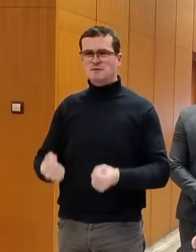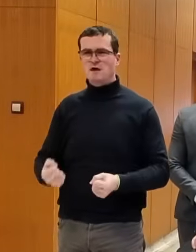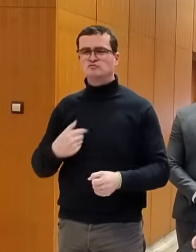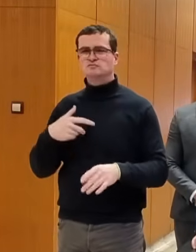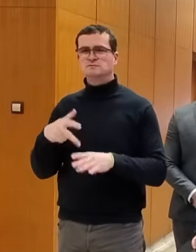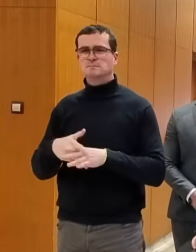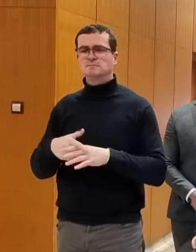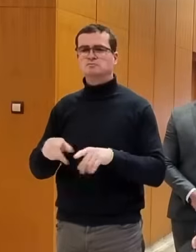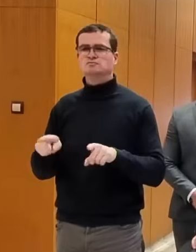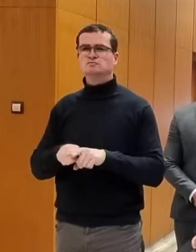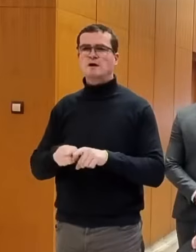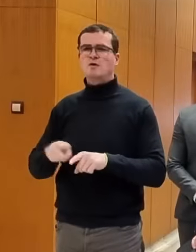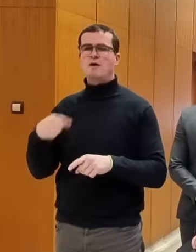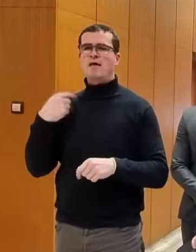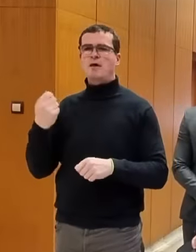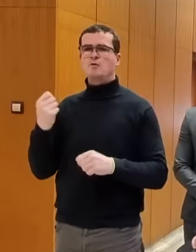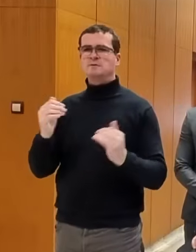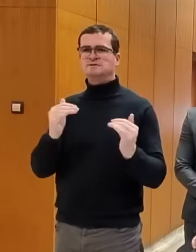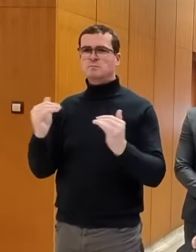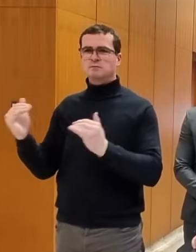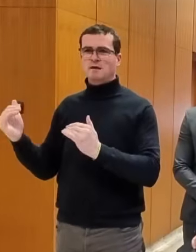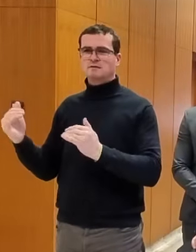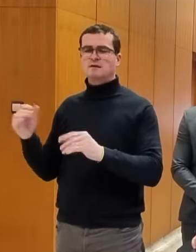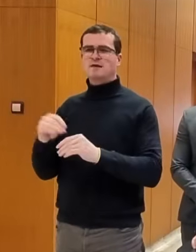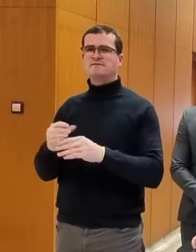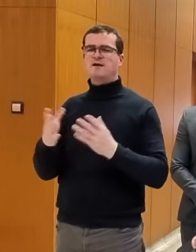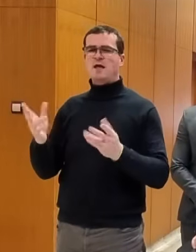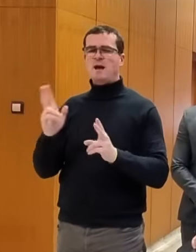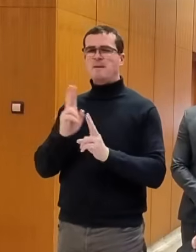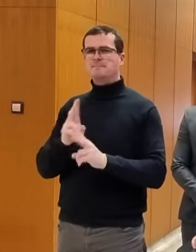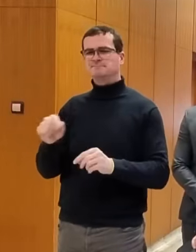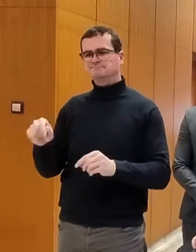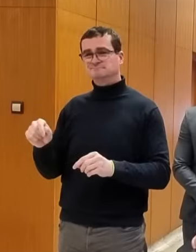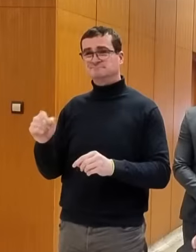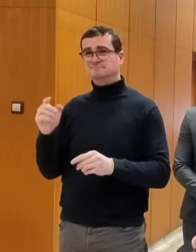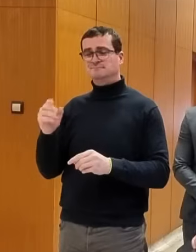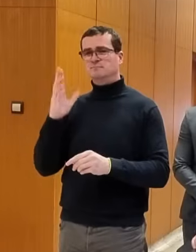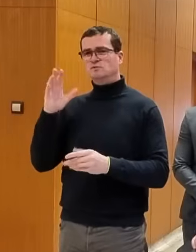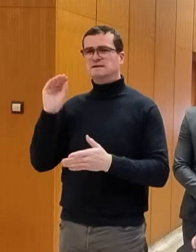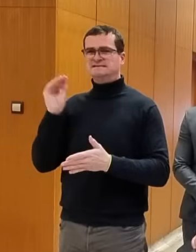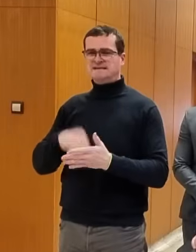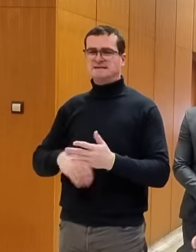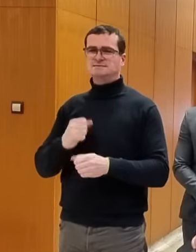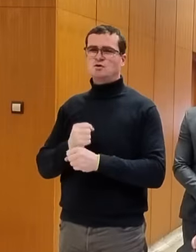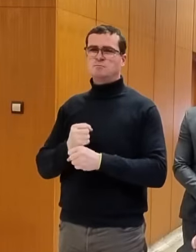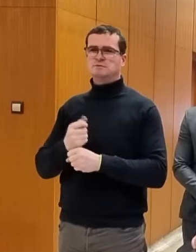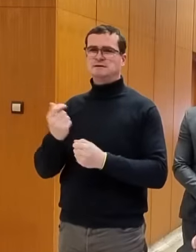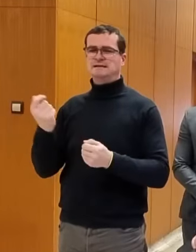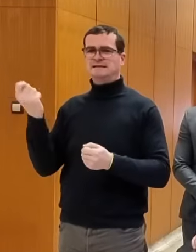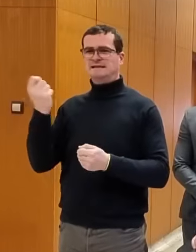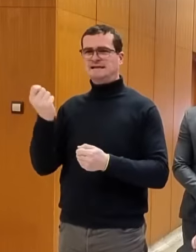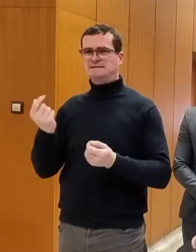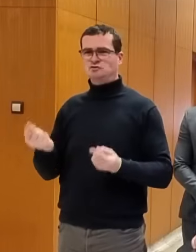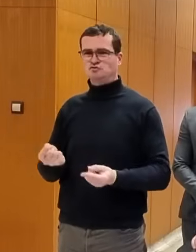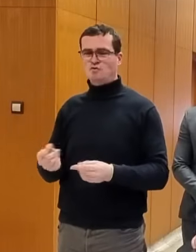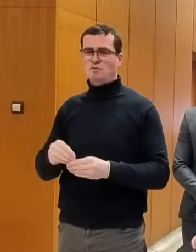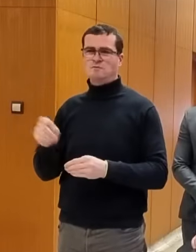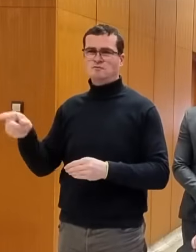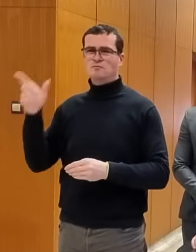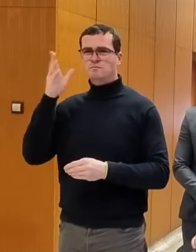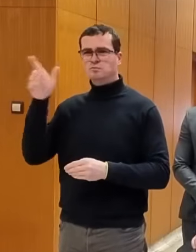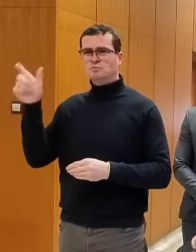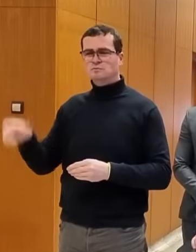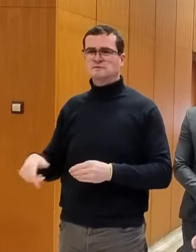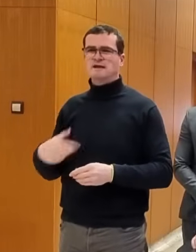si zabezpečiť nejakým spôsobom ekonomickú stabilitu a je veľký predpoklad, že bude znova páchať trestnú činnosť a teda, že sa stane